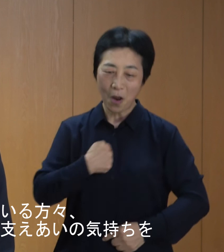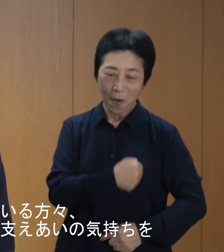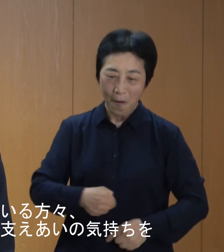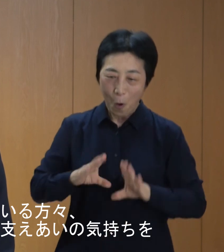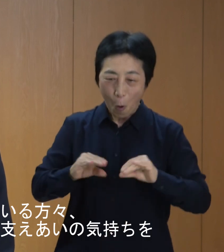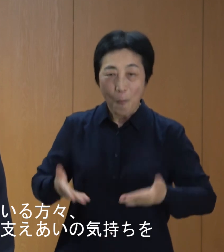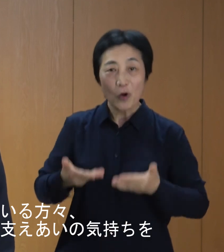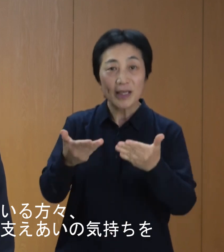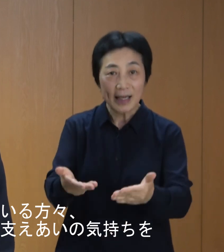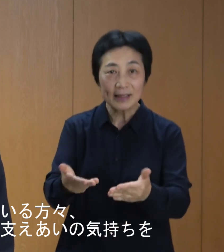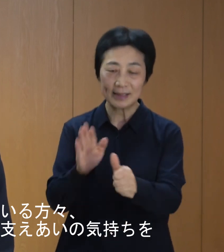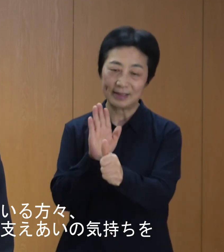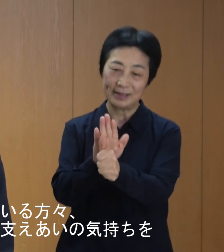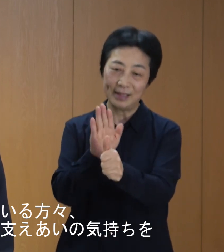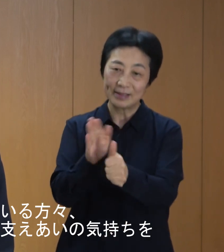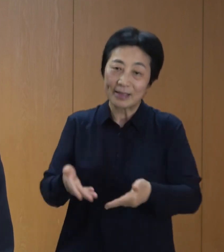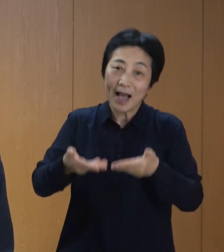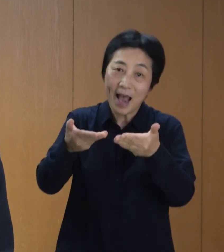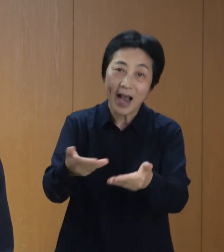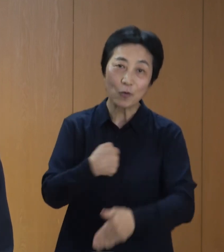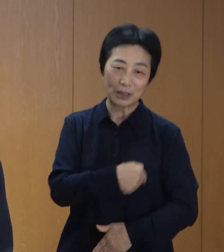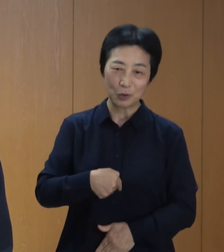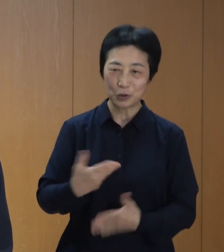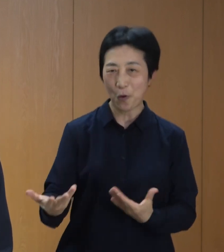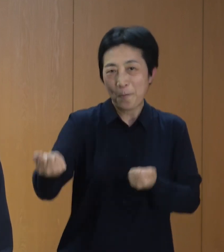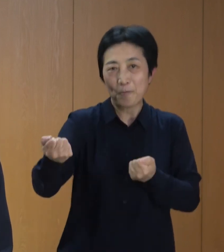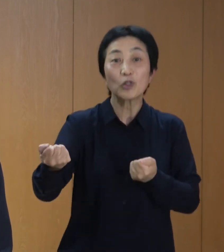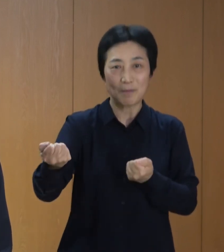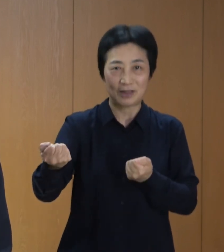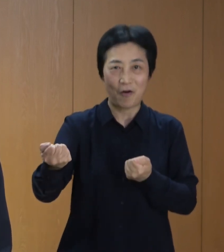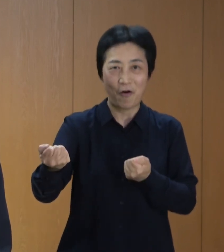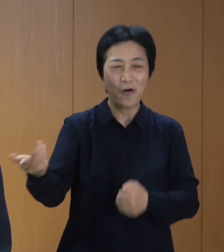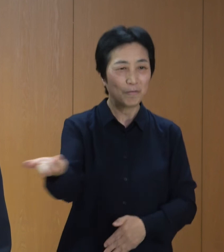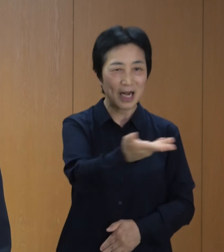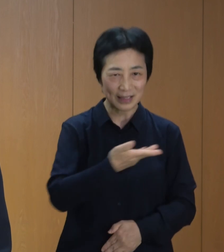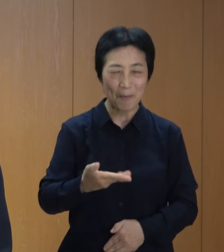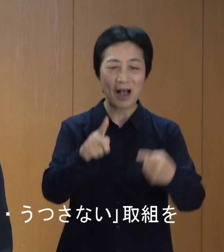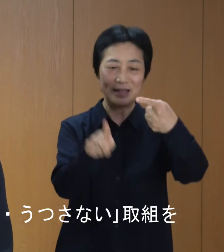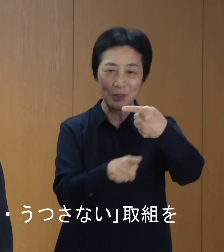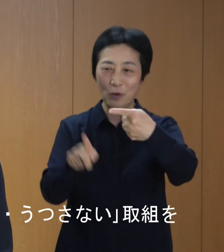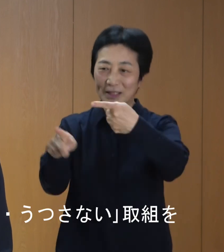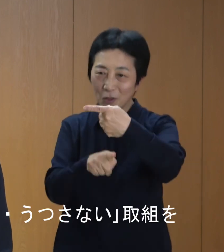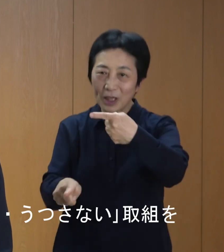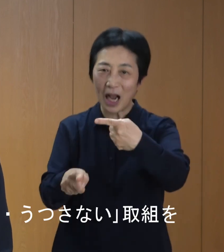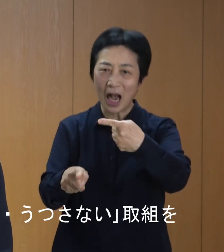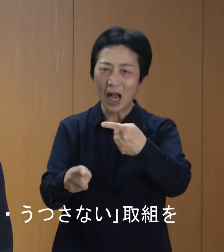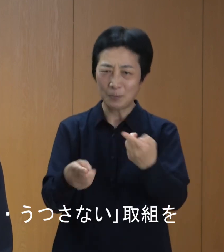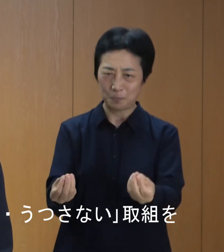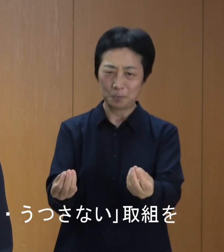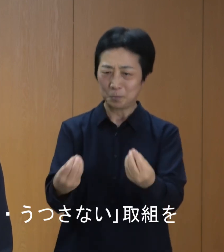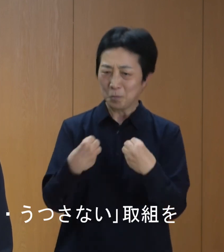ちを一緒に持ってまいりましょう。皆様一人一人がうつらない、うつさないと